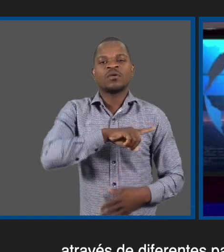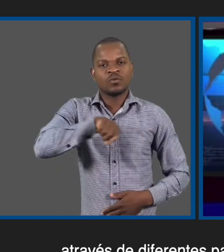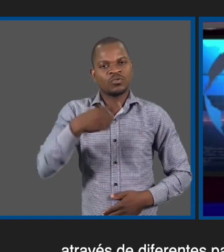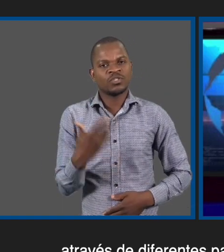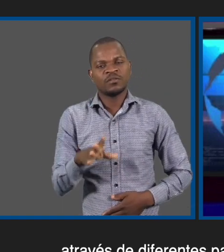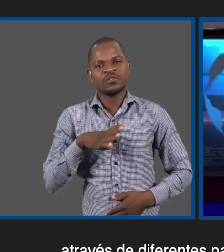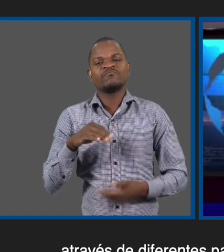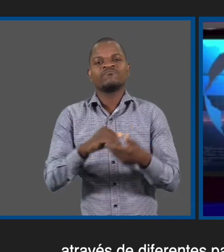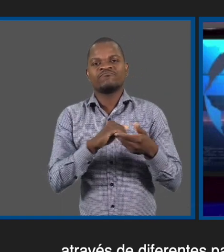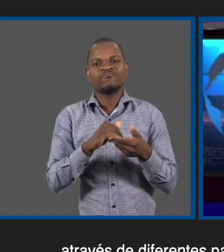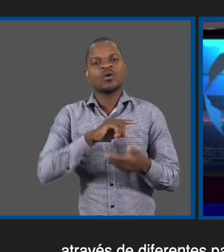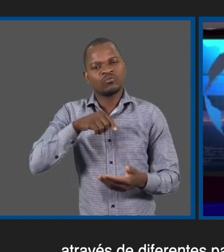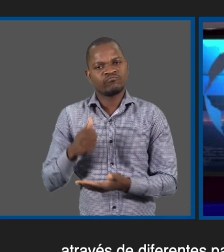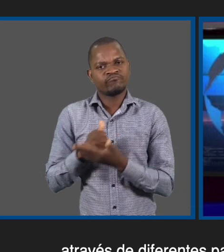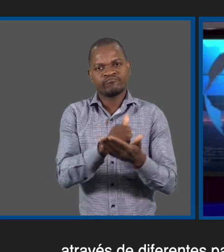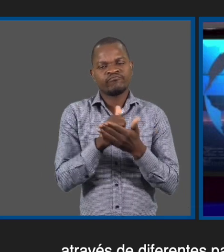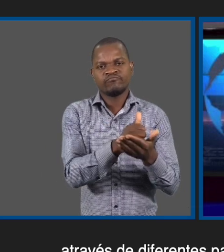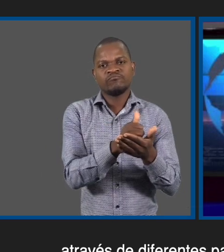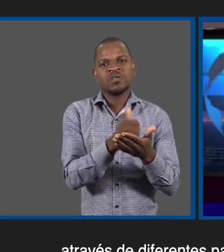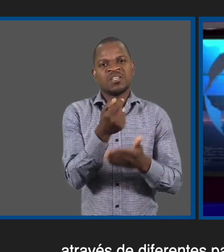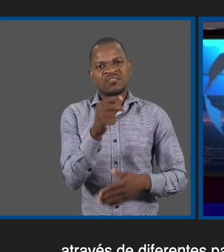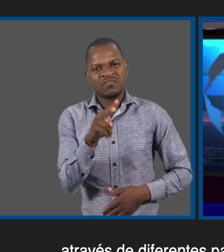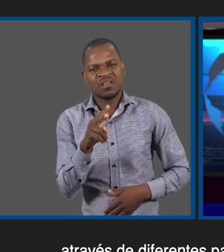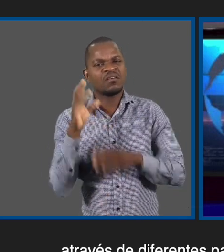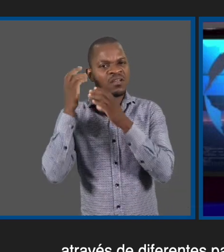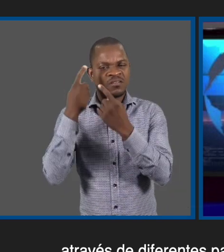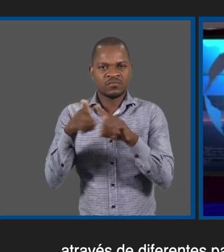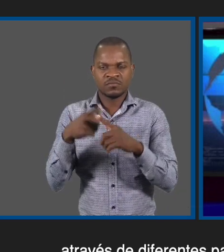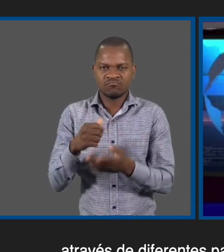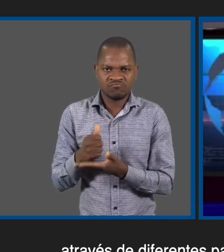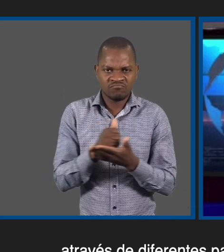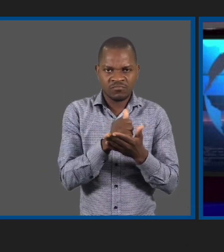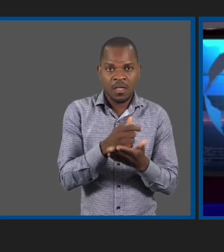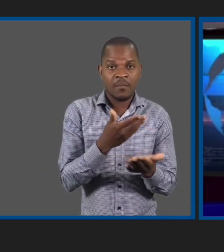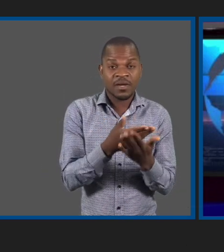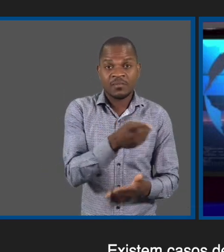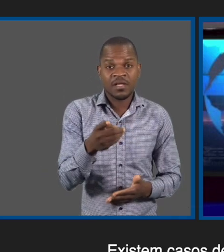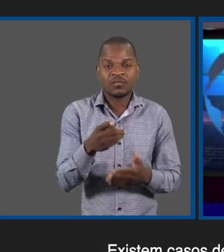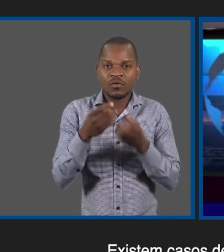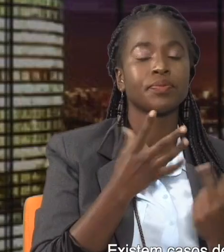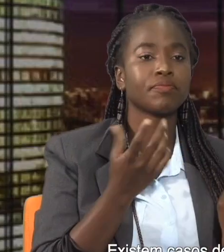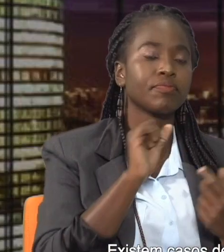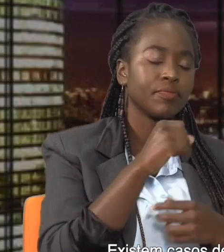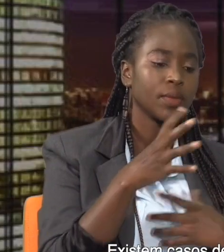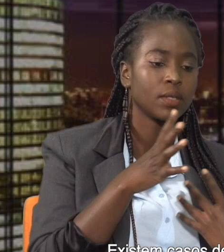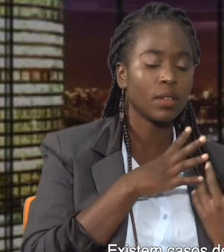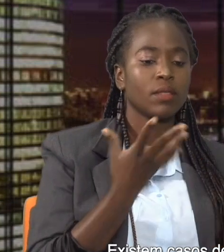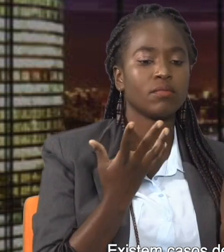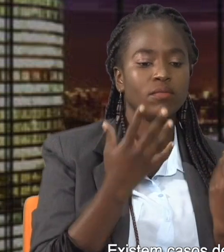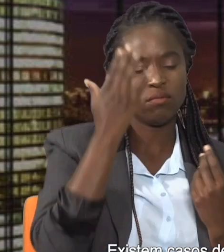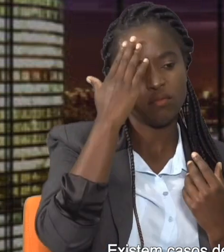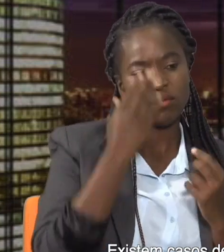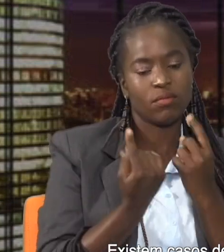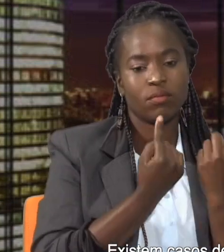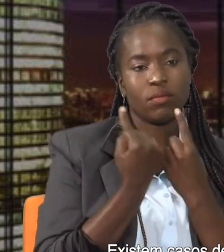e apoiamos os parceiros que as mensagens cheguem até a população. Existem